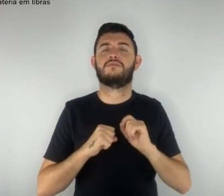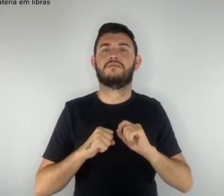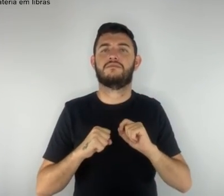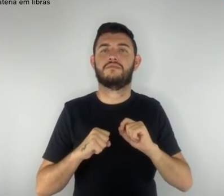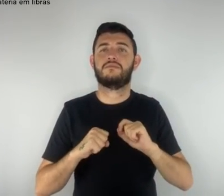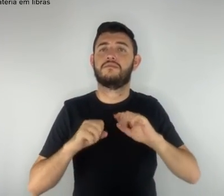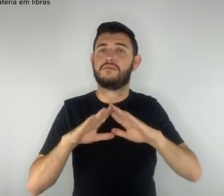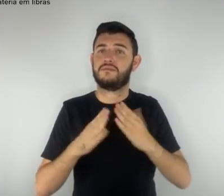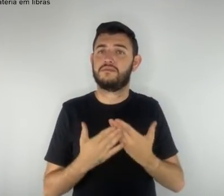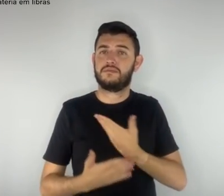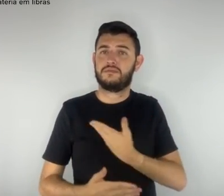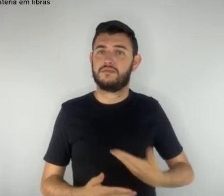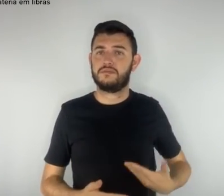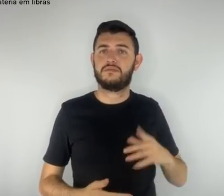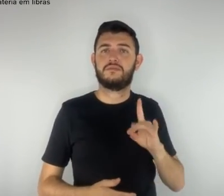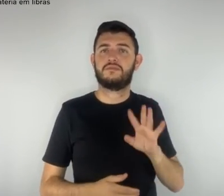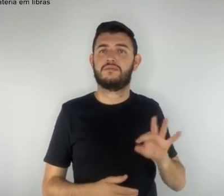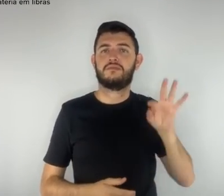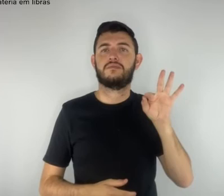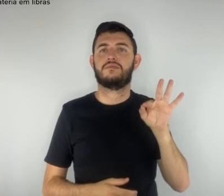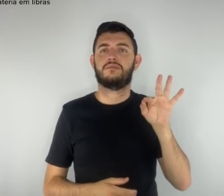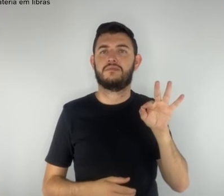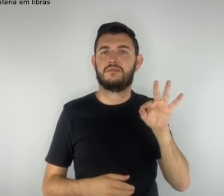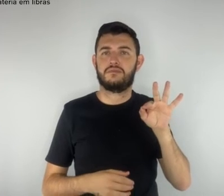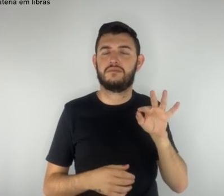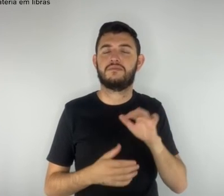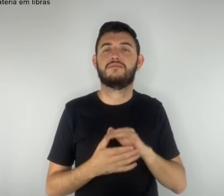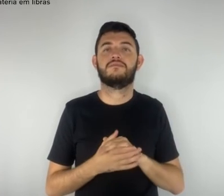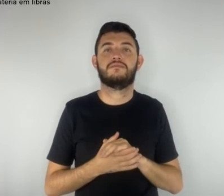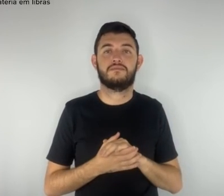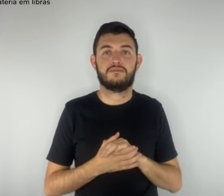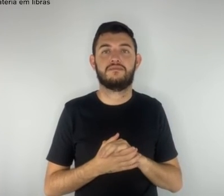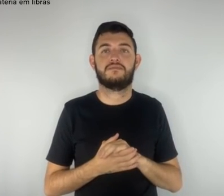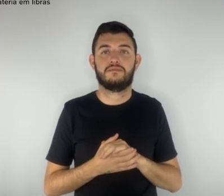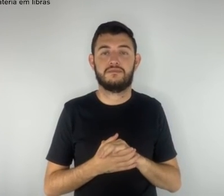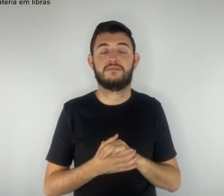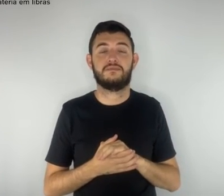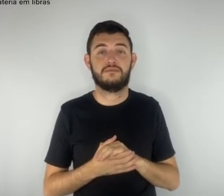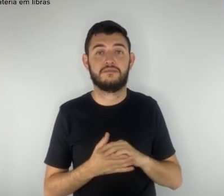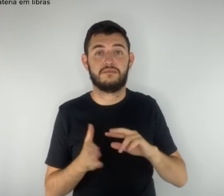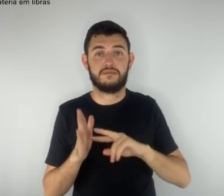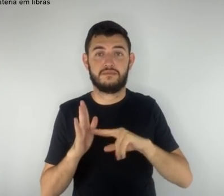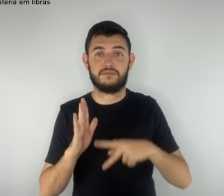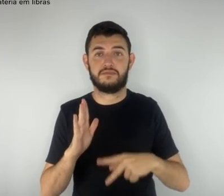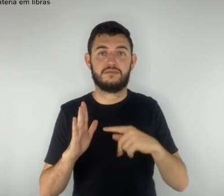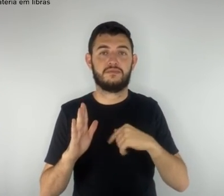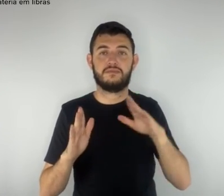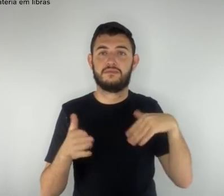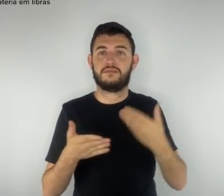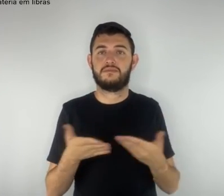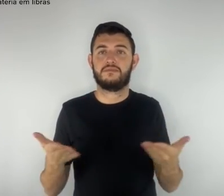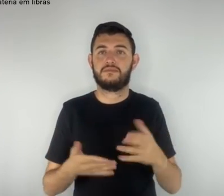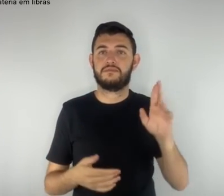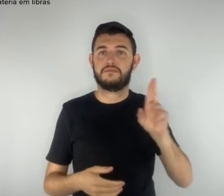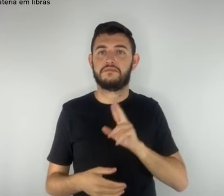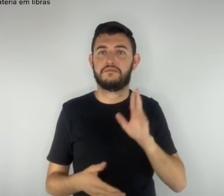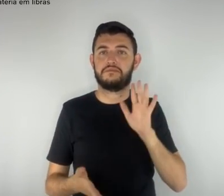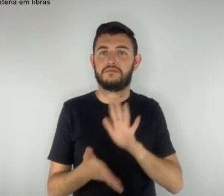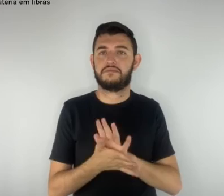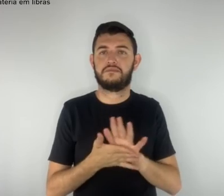pública distrital de educação. O sindicato ainda não obteve retorno da Secretaria. Saiba